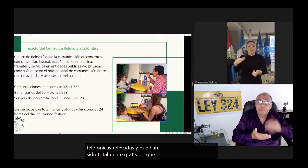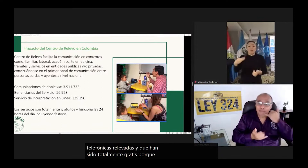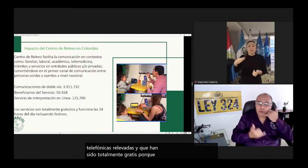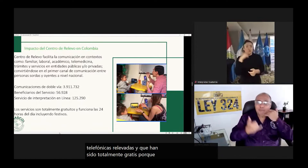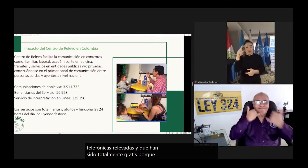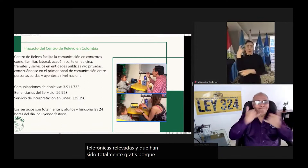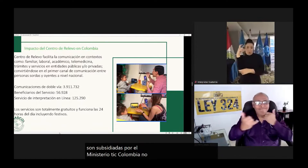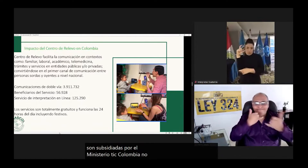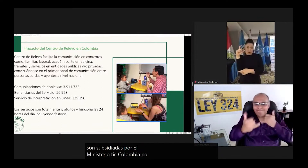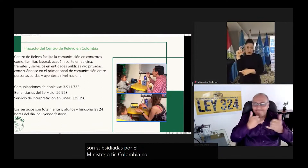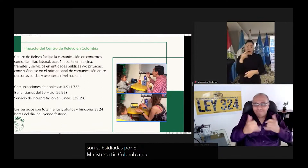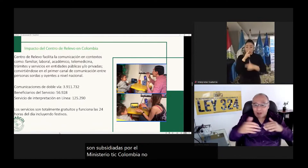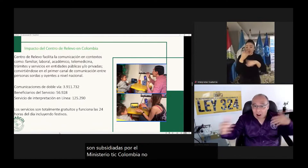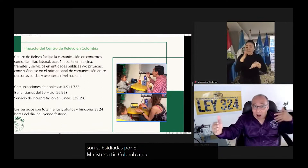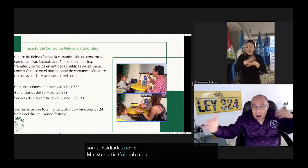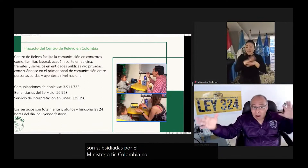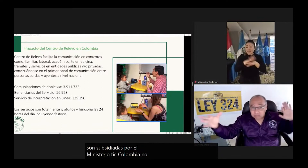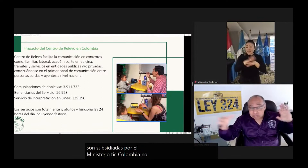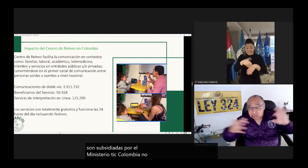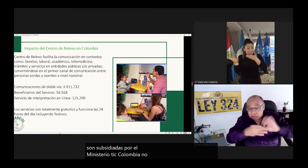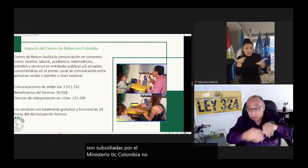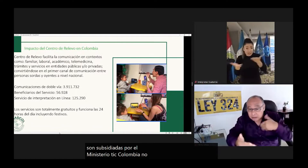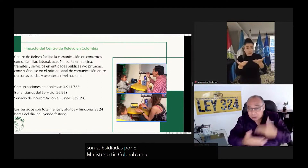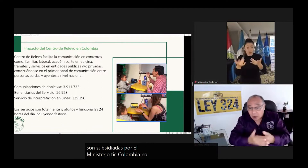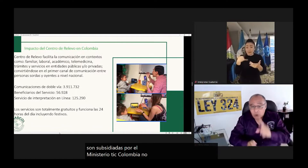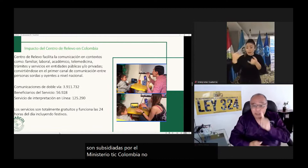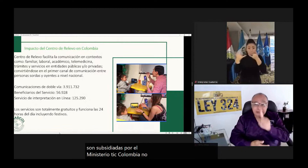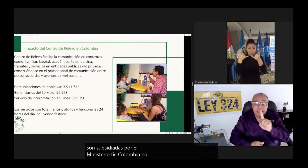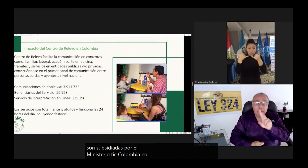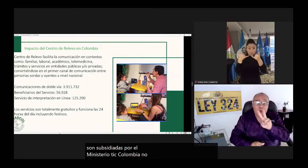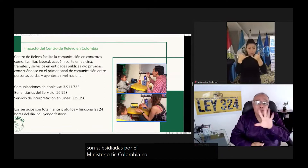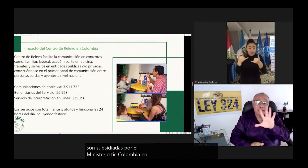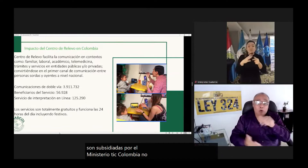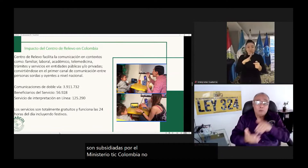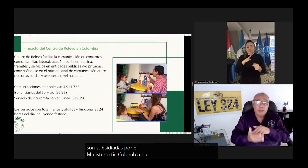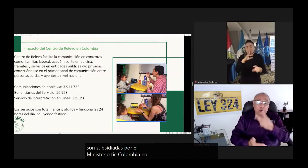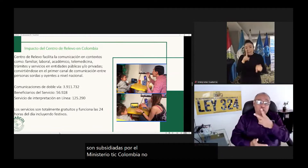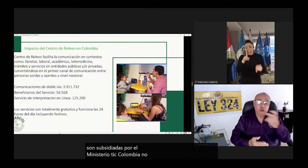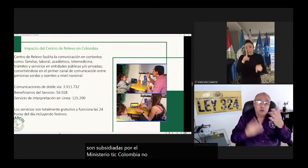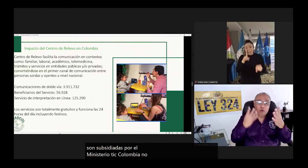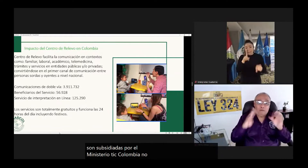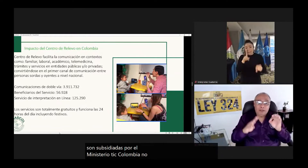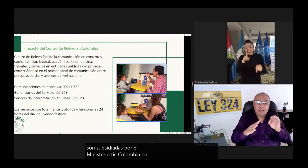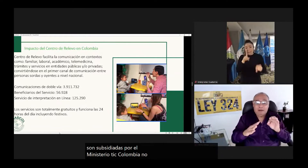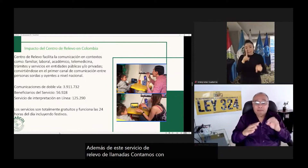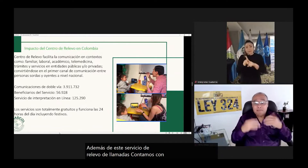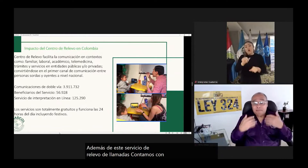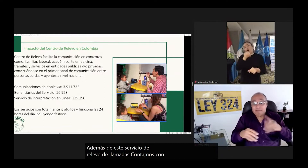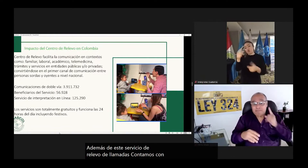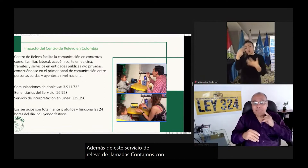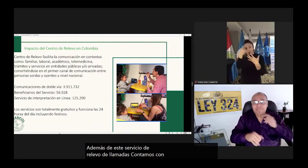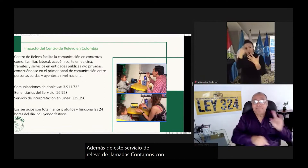este servicio de relevo de llamadas, contamos con otro tipo de servicios. En total se han hecho